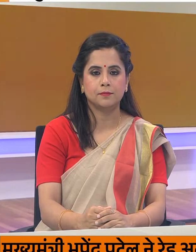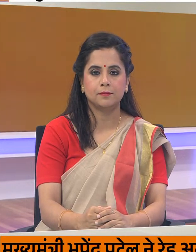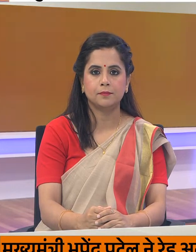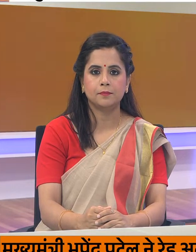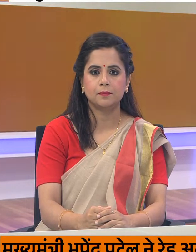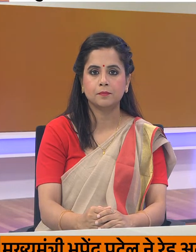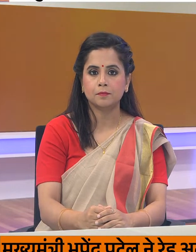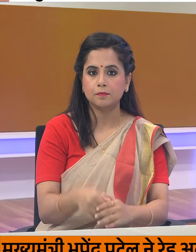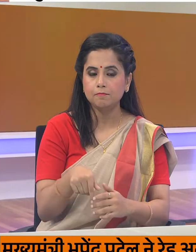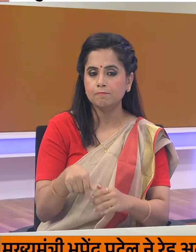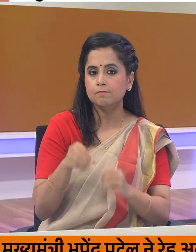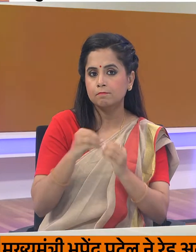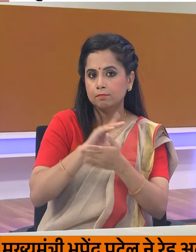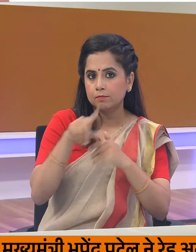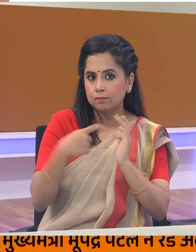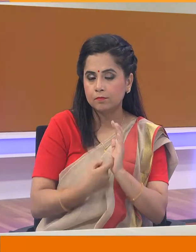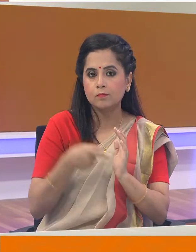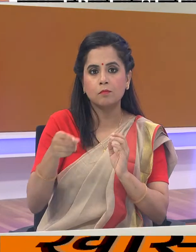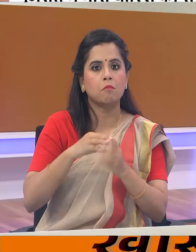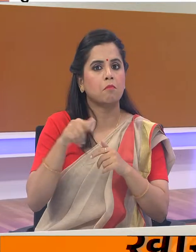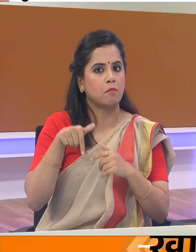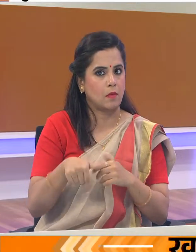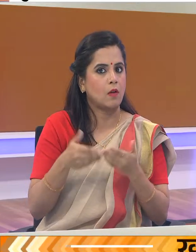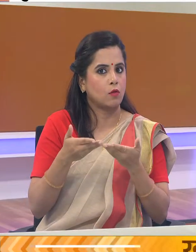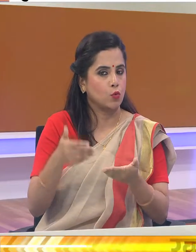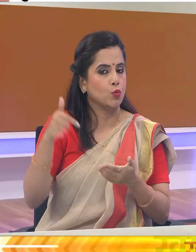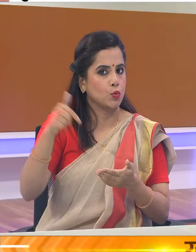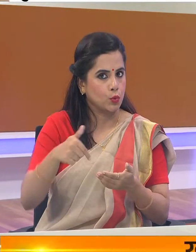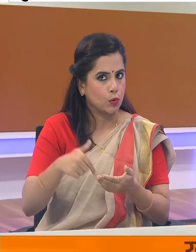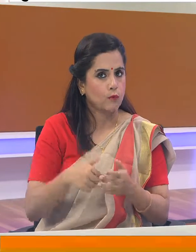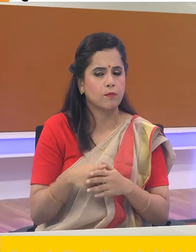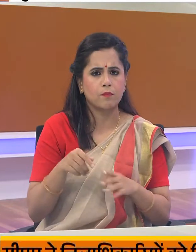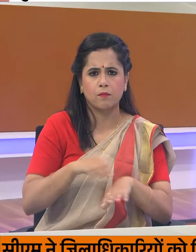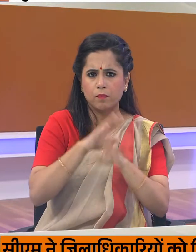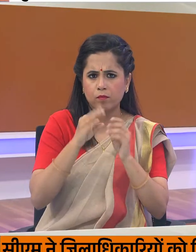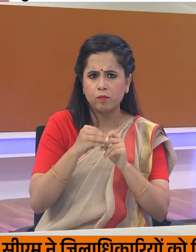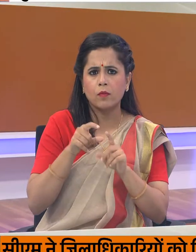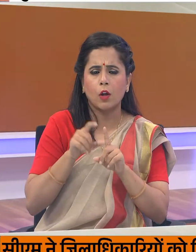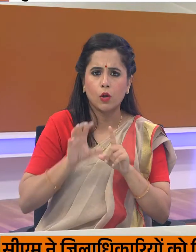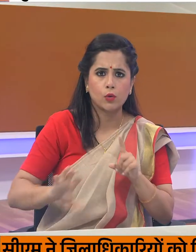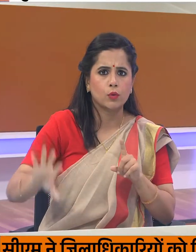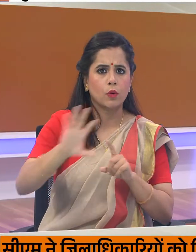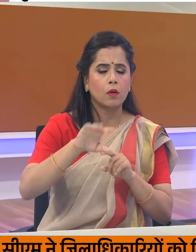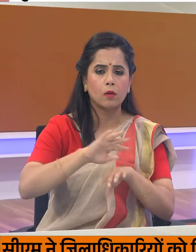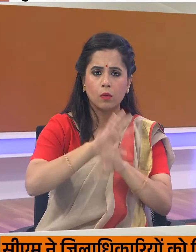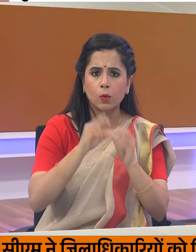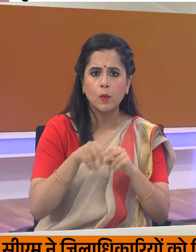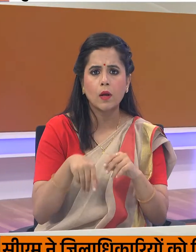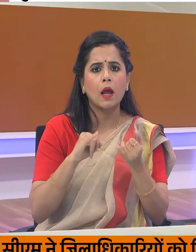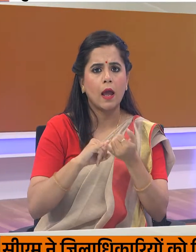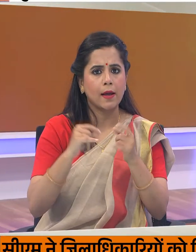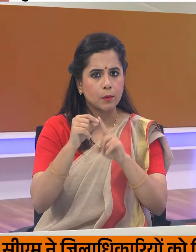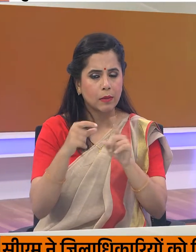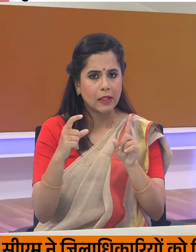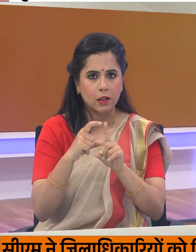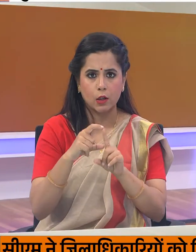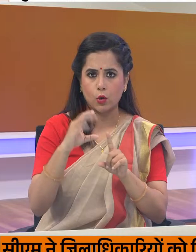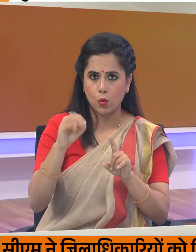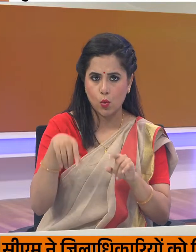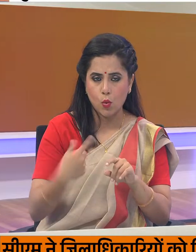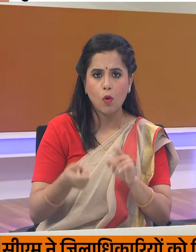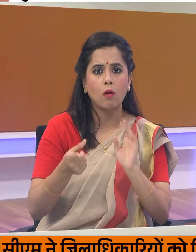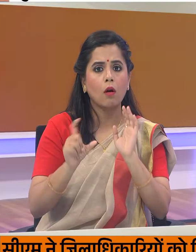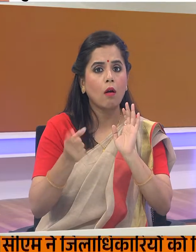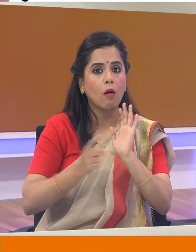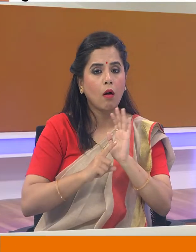श्री भूपेंद्र भाई पटेल जी ने आज तमाम जिला प्रशासन के साथ, जिसमें एसपी, डीडीओ और कलेक्टरों के